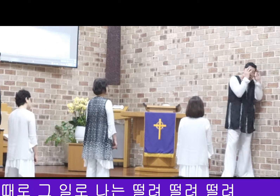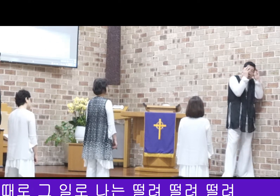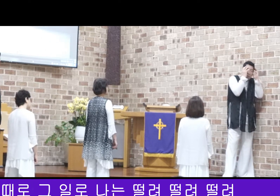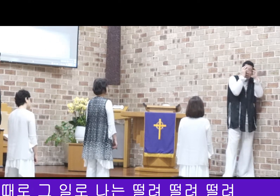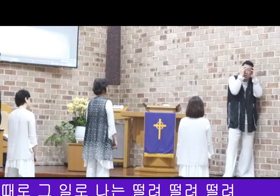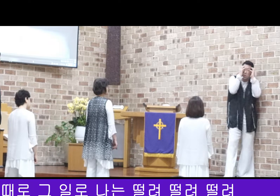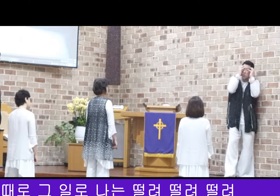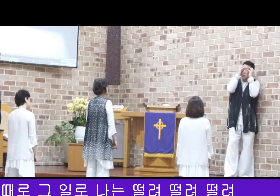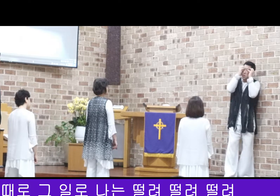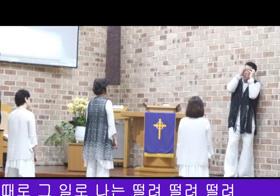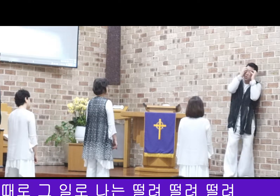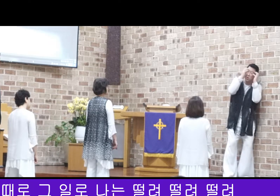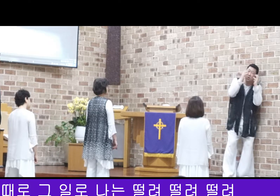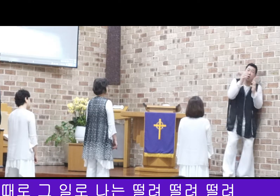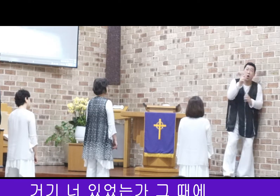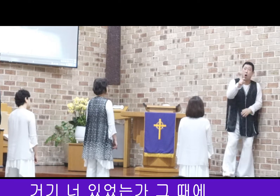거기 너